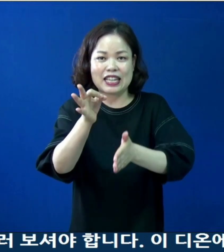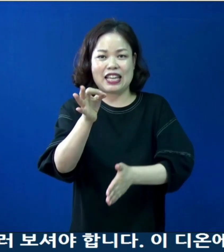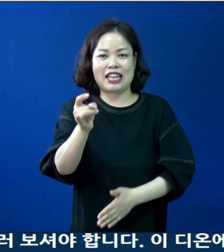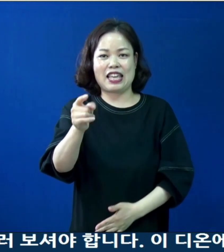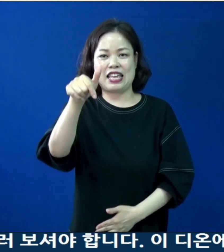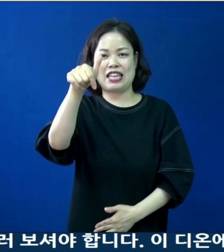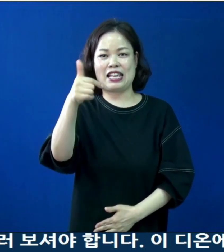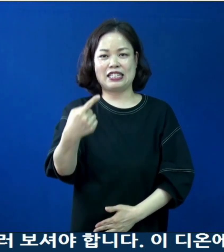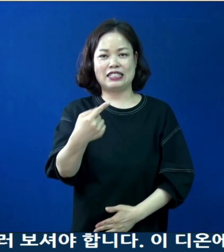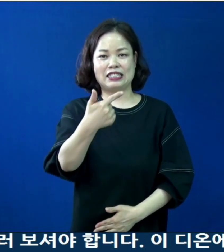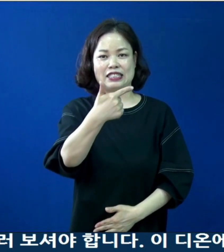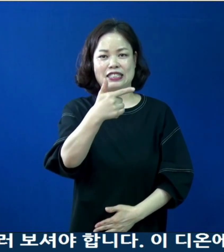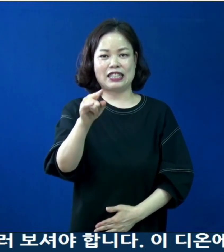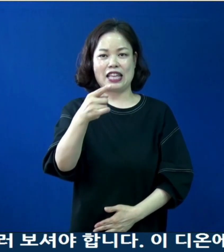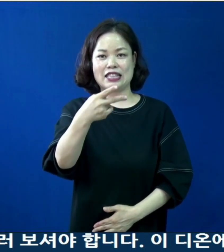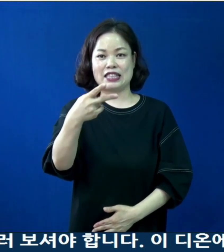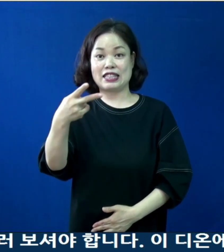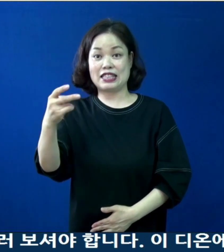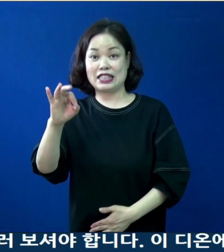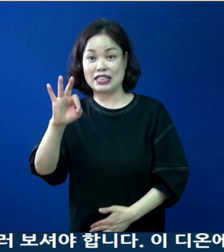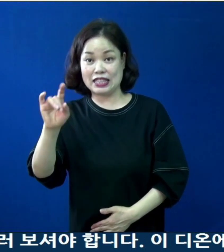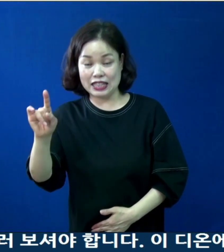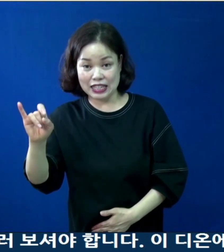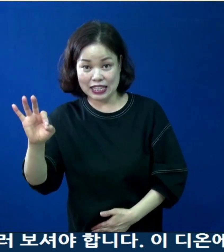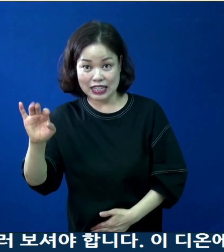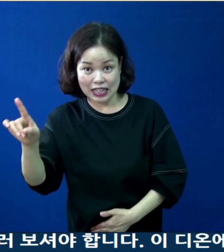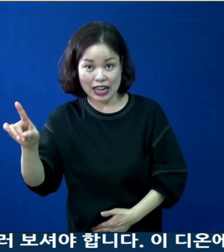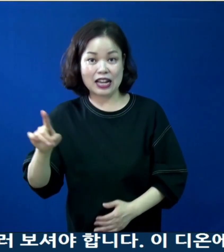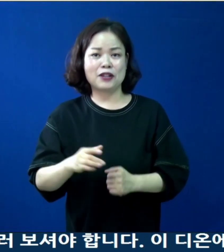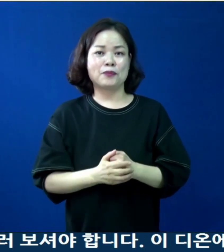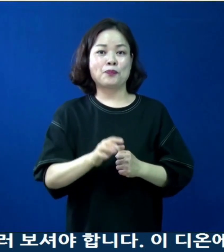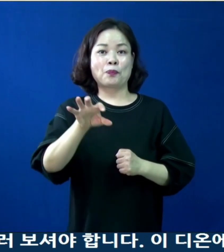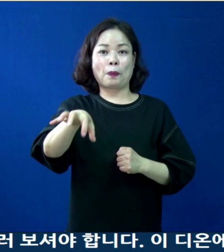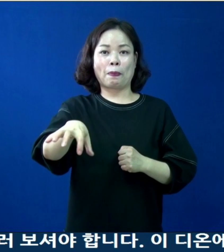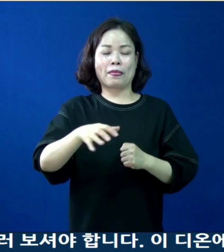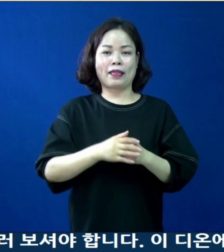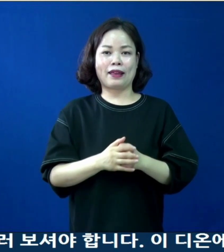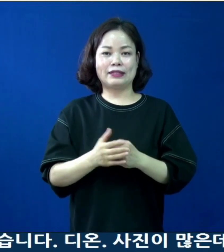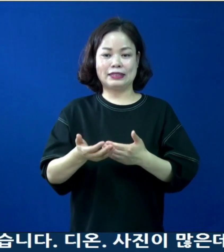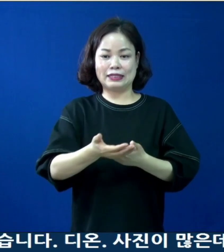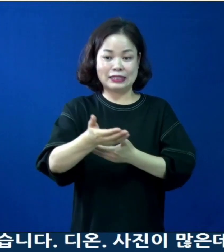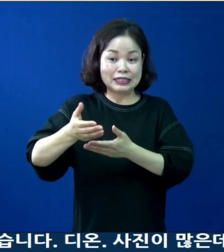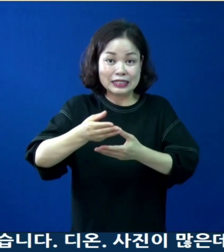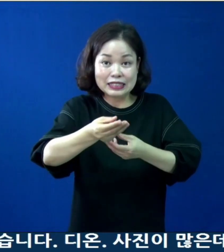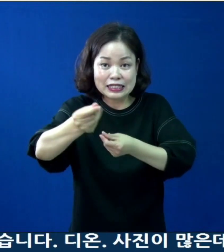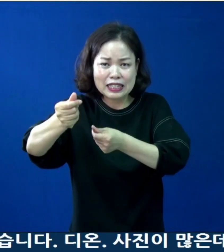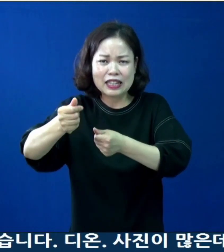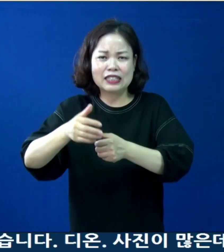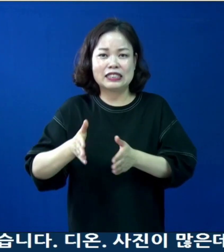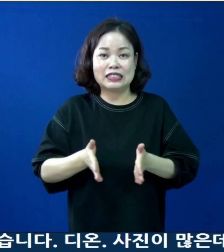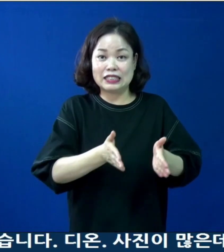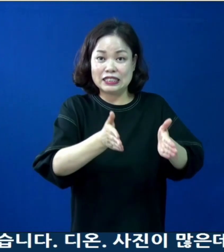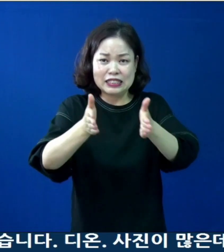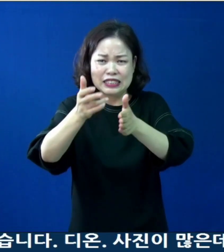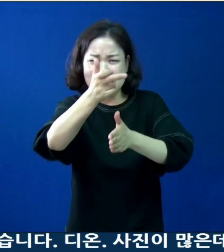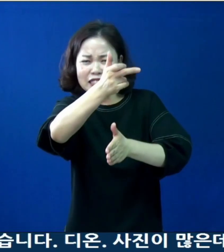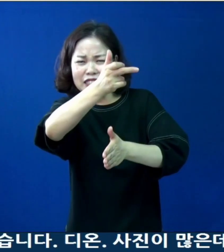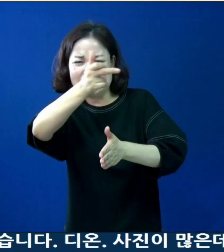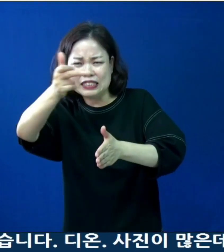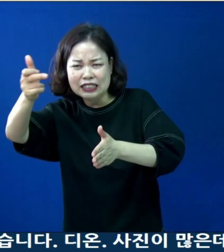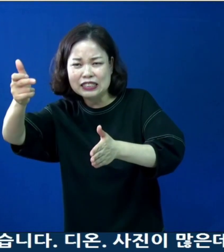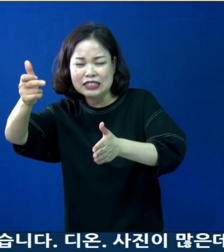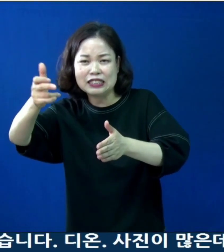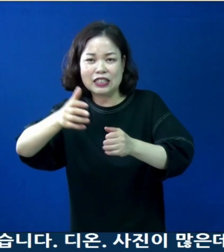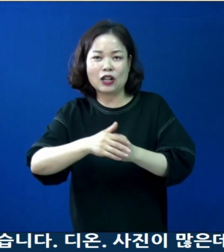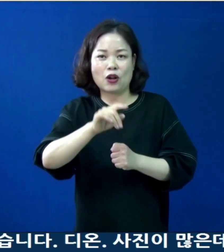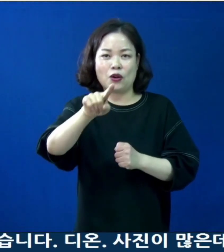에그나띠아입니다. 그러니까 베레아에서 디온까지 연결되는 에그나띠아의 지류예요. 지류. 그러니까 메인 그 큰 하이웨이가